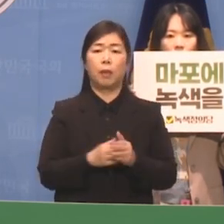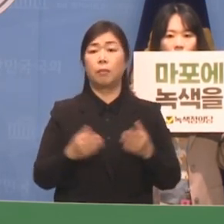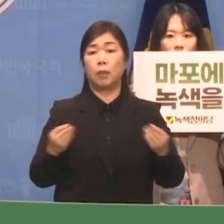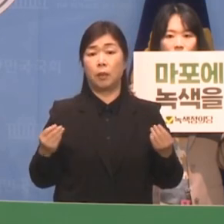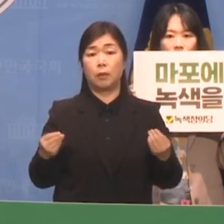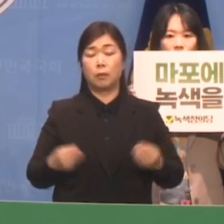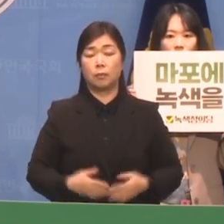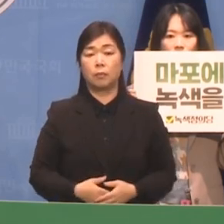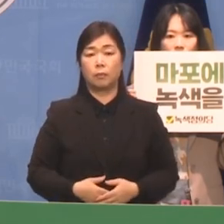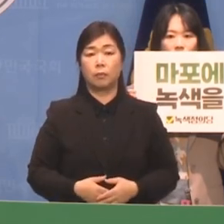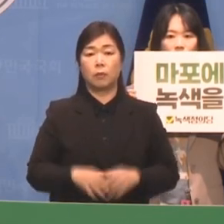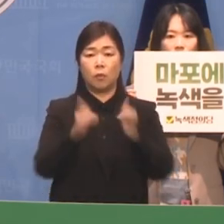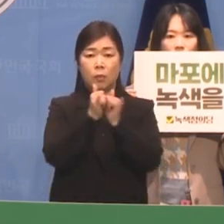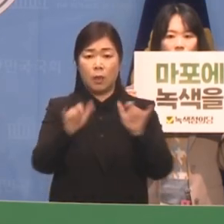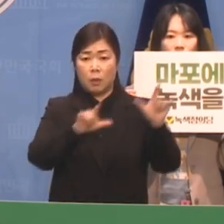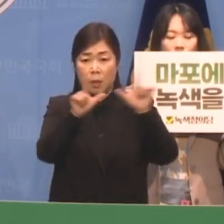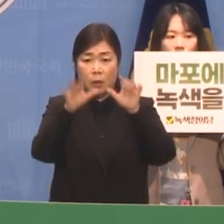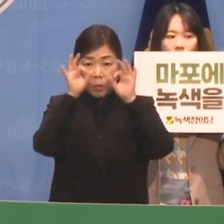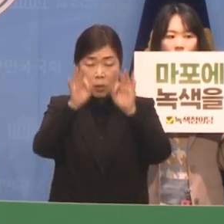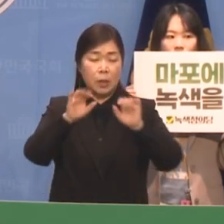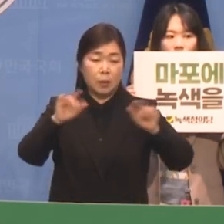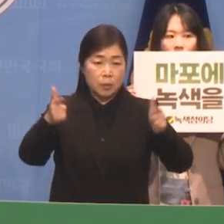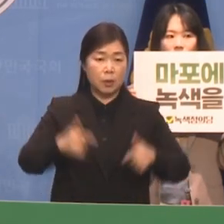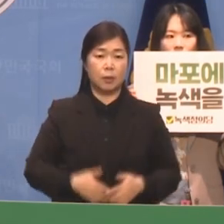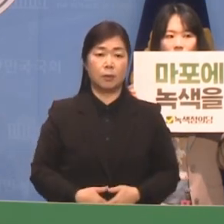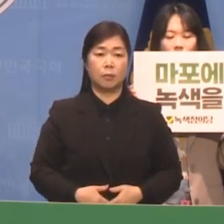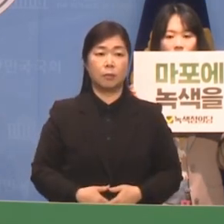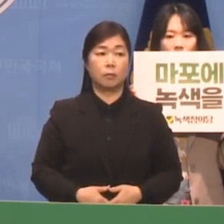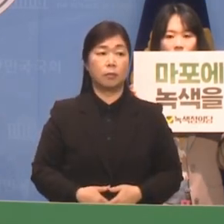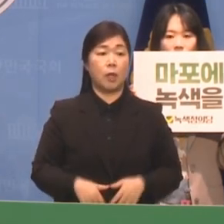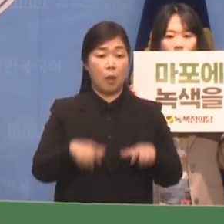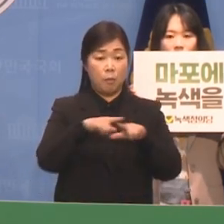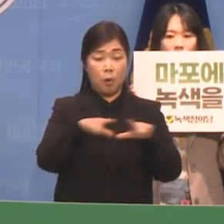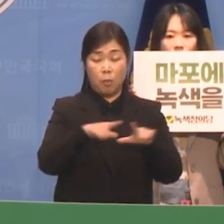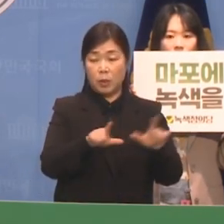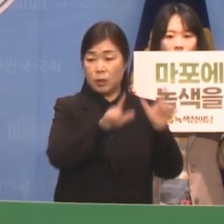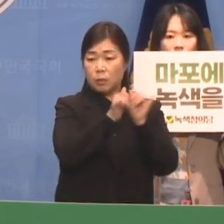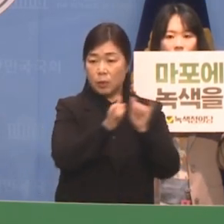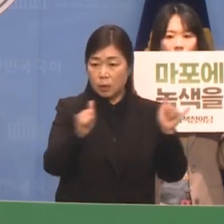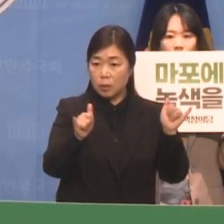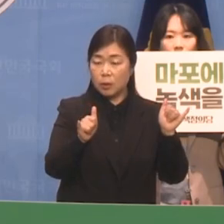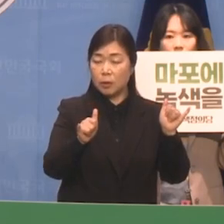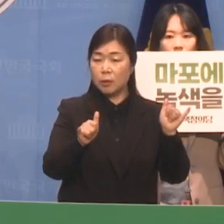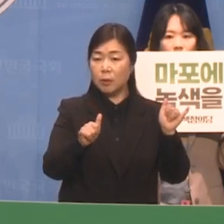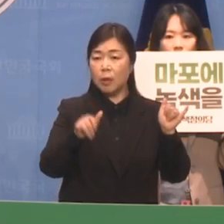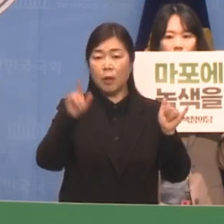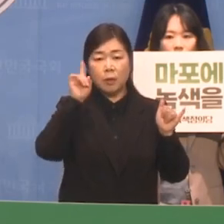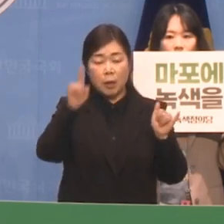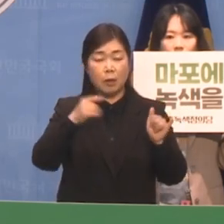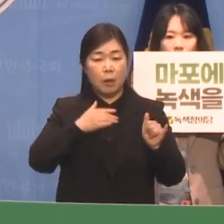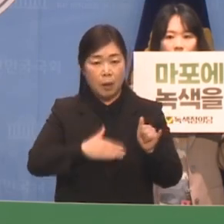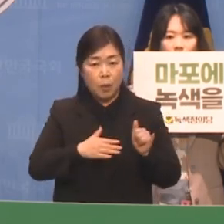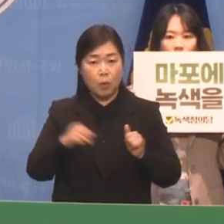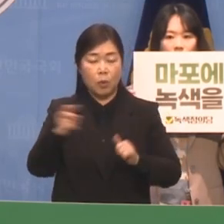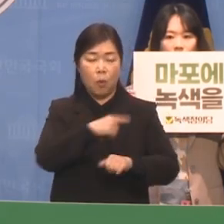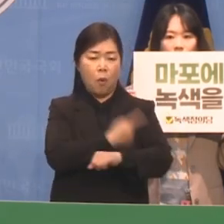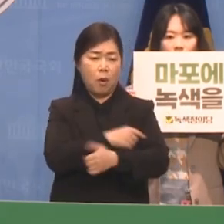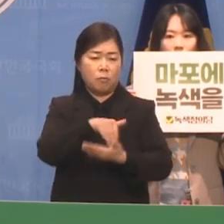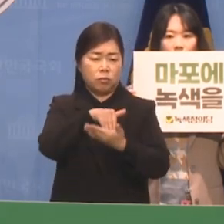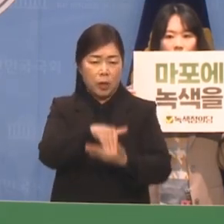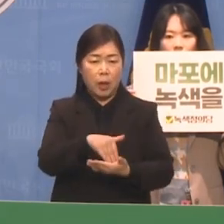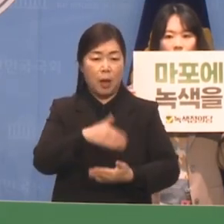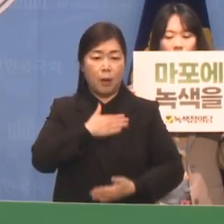안중에도 없습니다. 이제 평범한 시민의 매일을 아는 정치, 권력의 무게를 알고